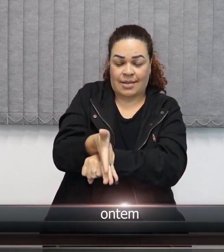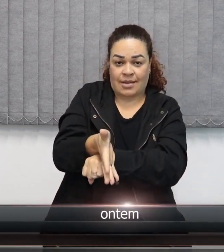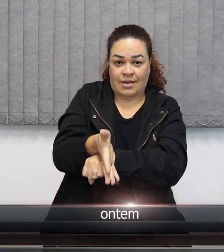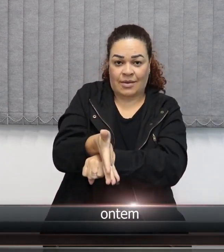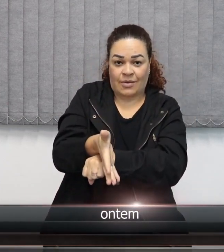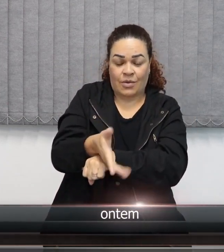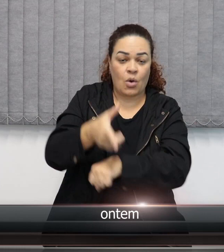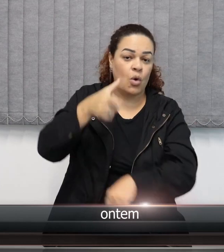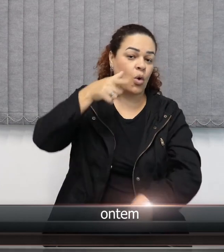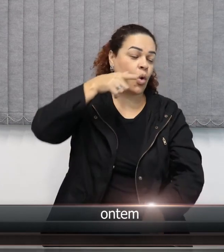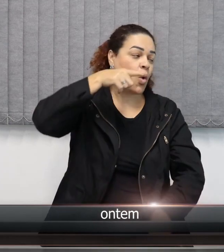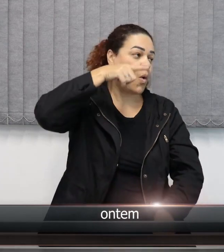ontem,